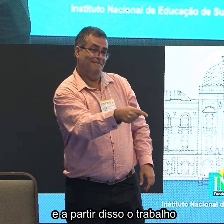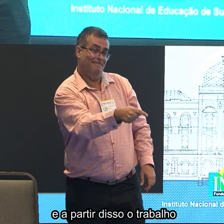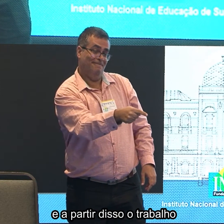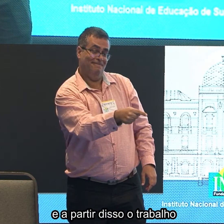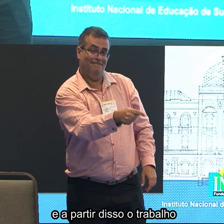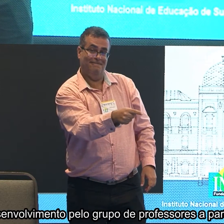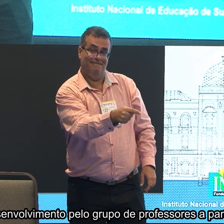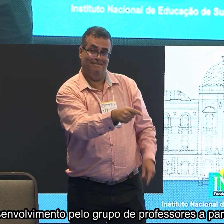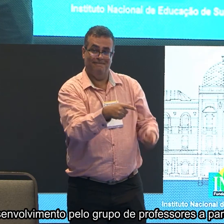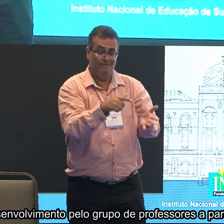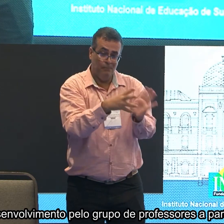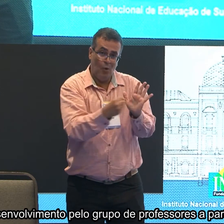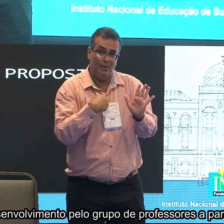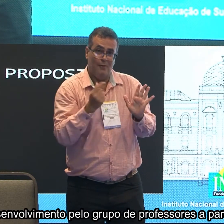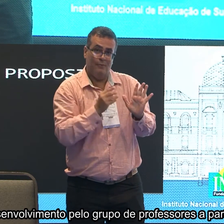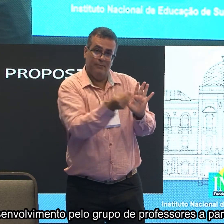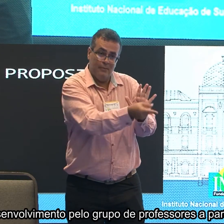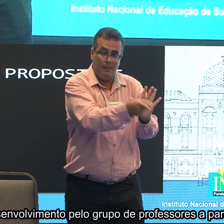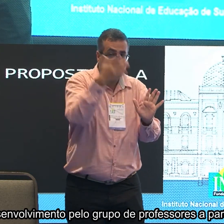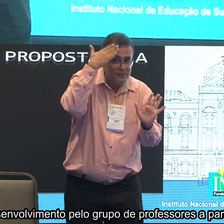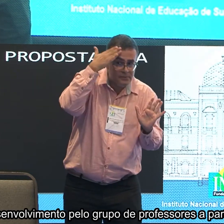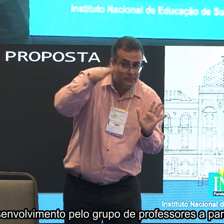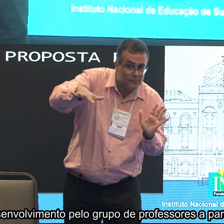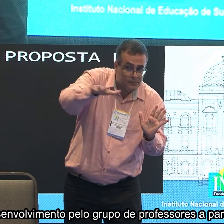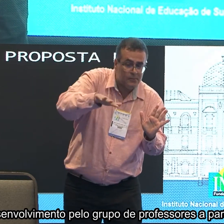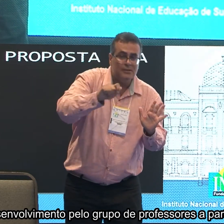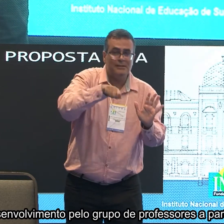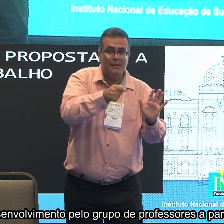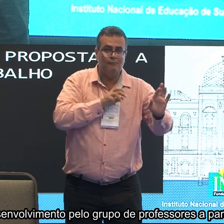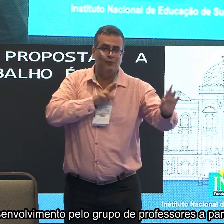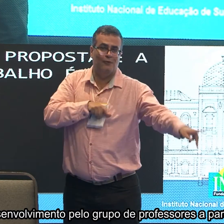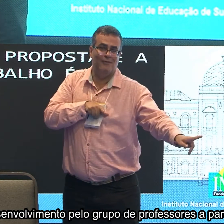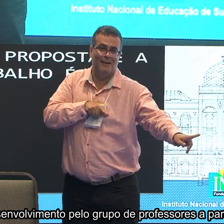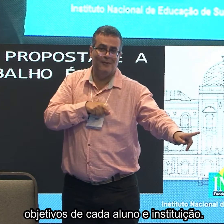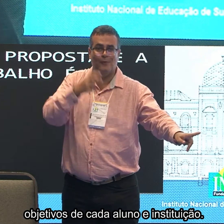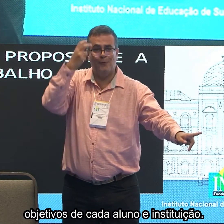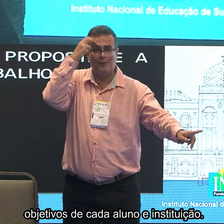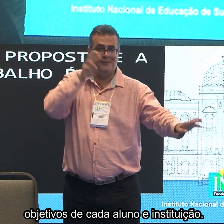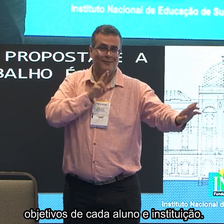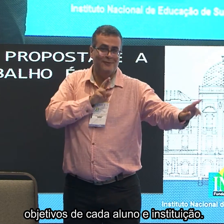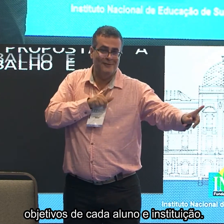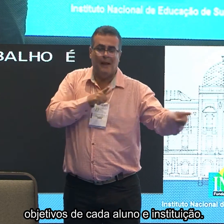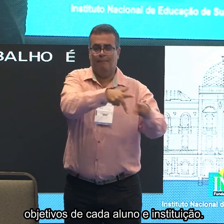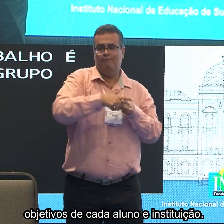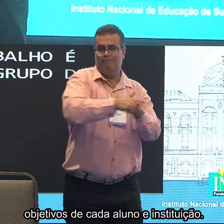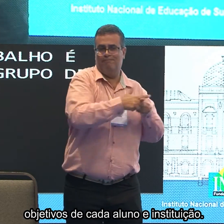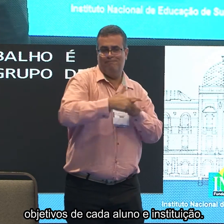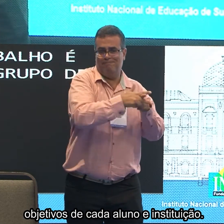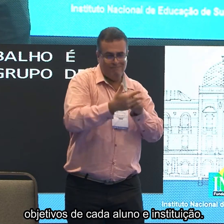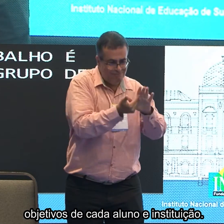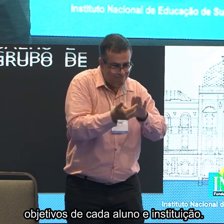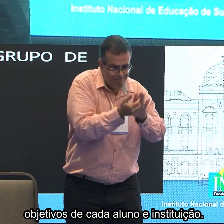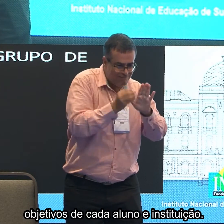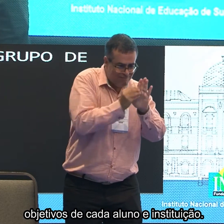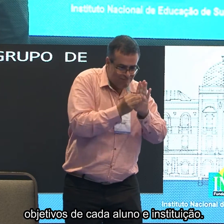é desenvolvido pelo grupo de professores a partir dos objetivos de cada aluno e